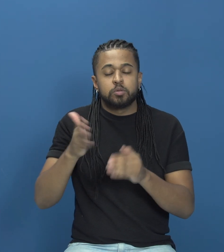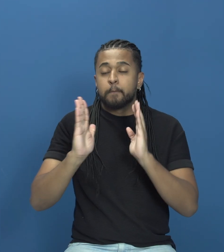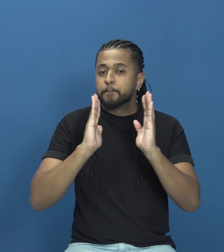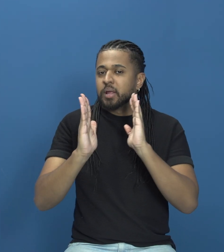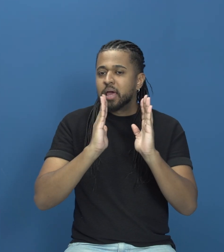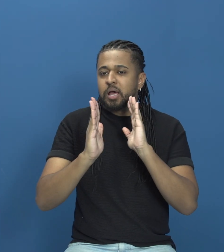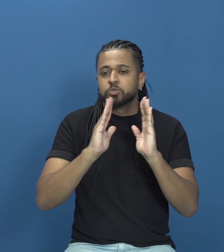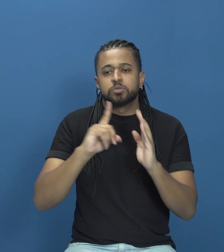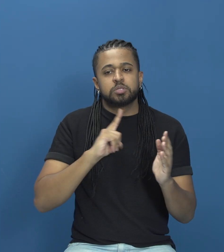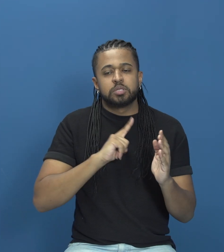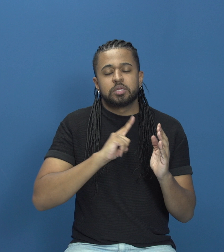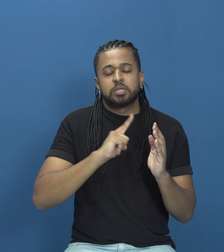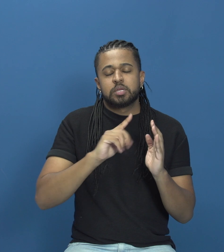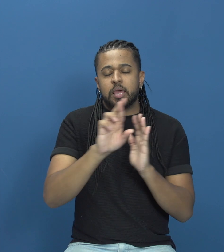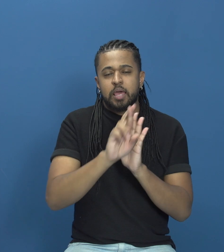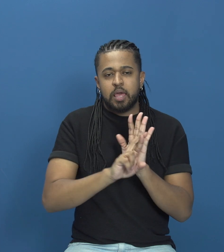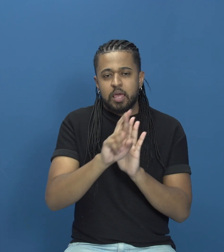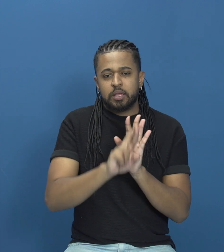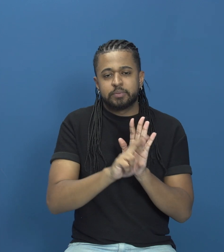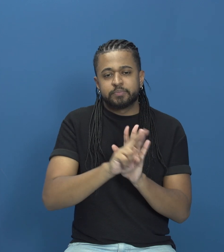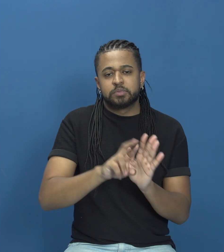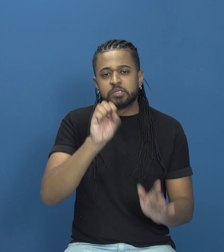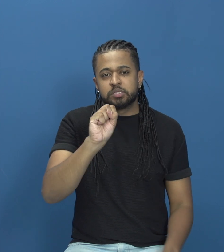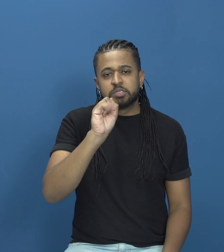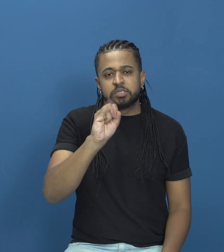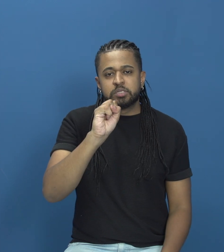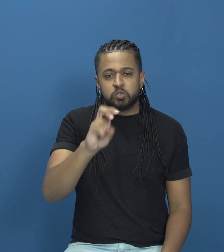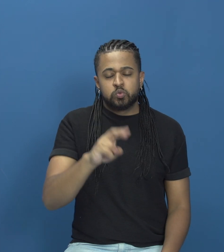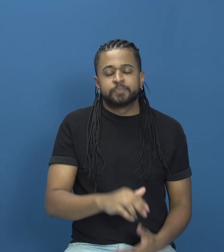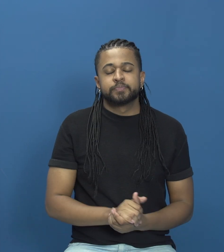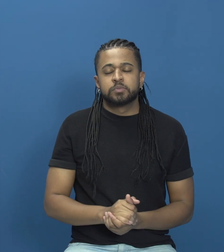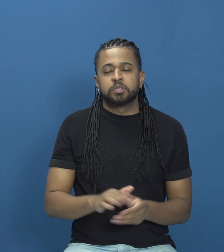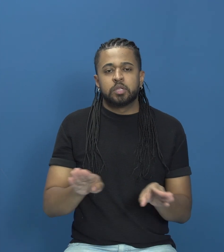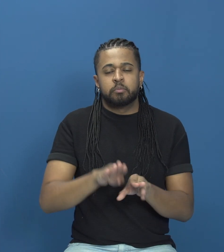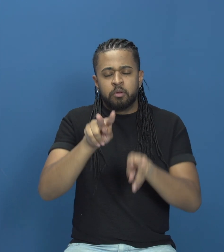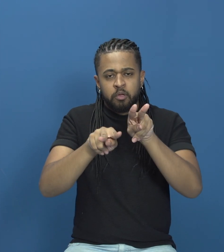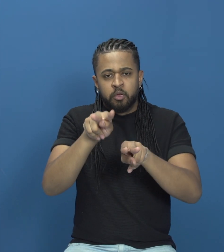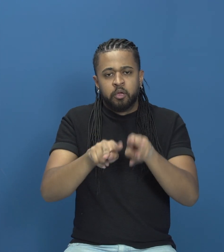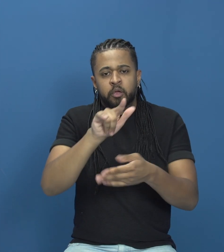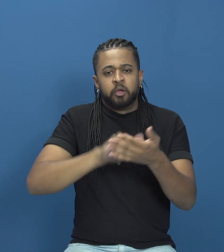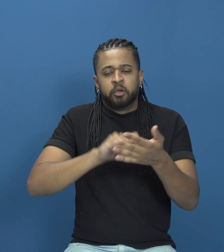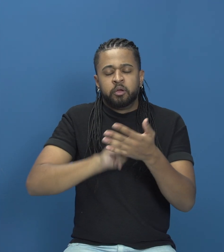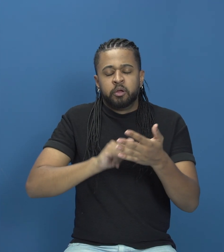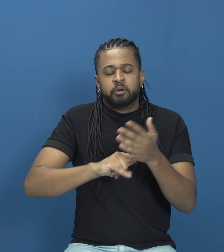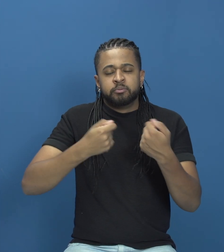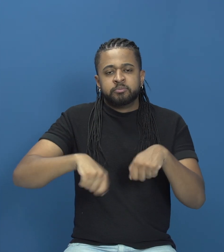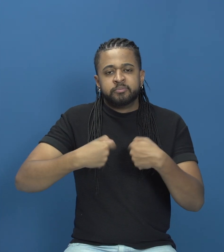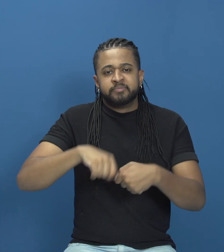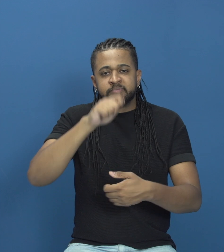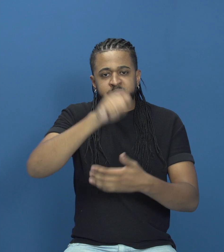prazos estabelecidos nas normas que regulamentam o SISU, bem como a verificação de documentos exigidos